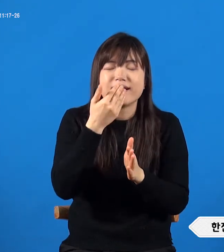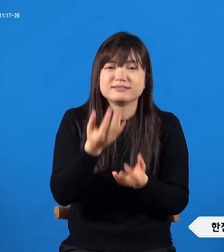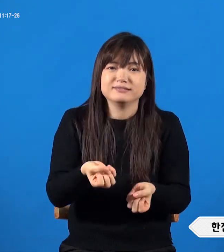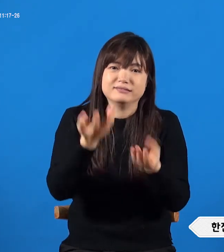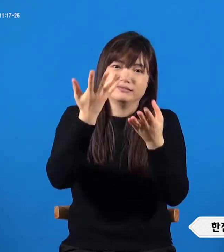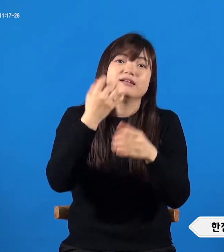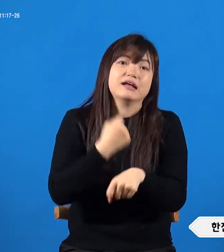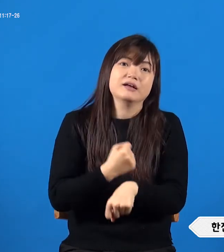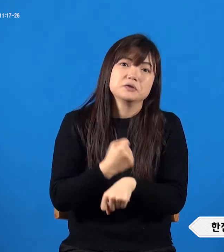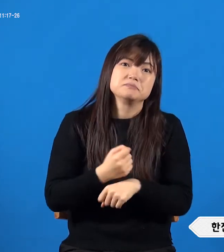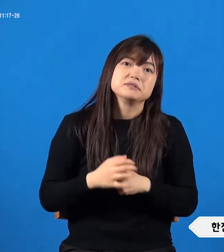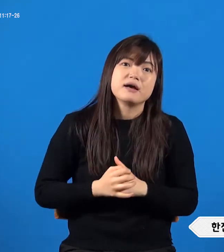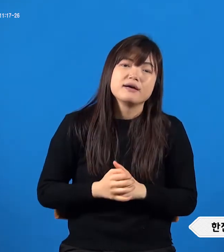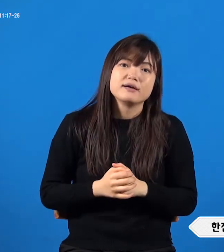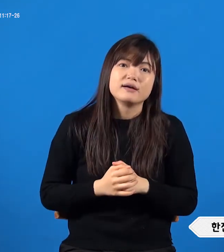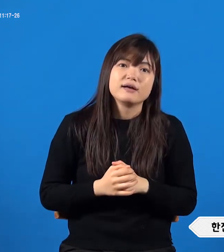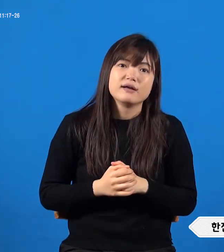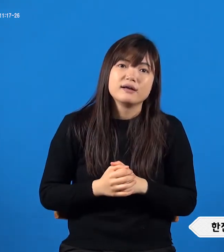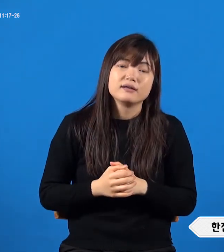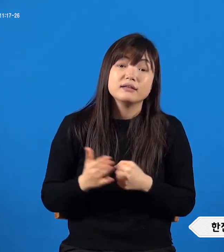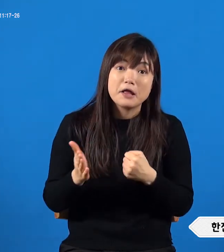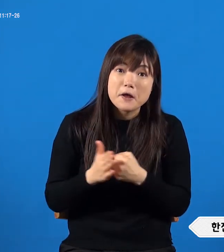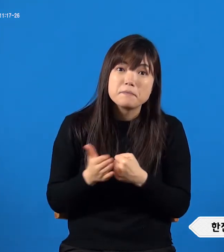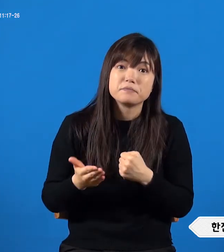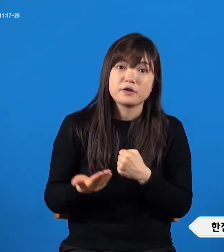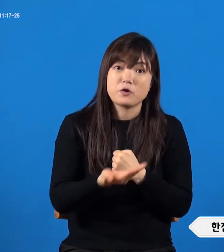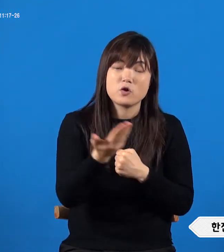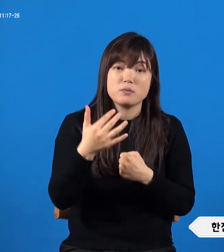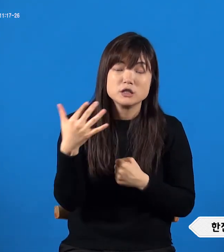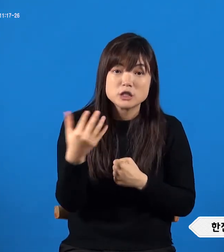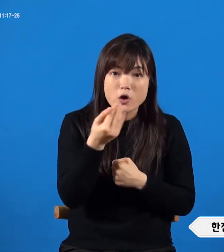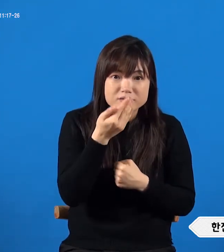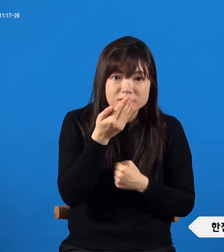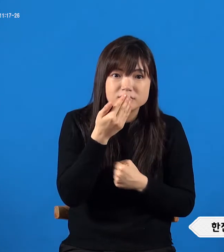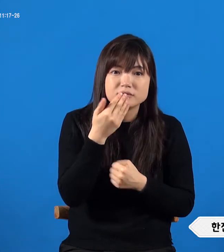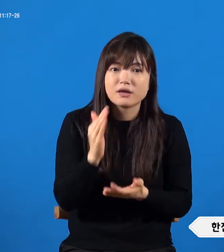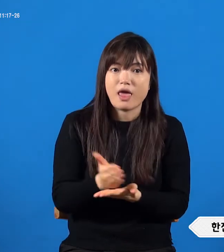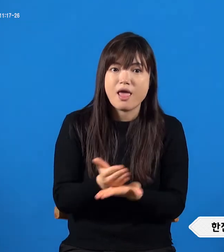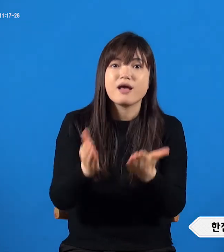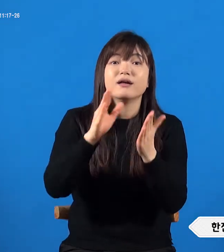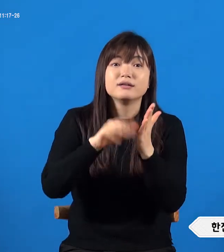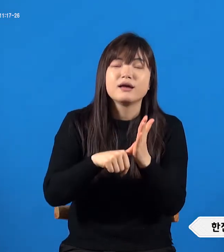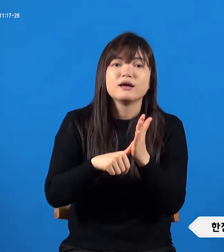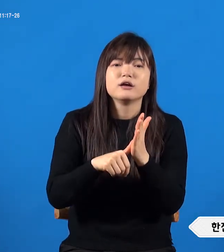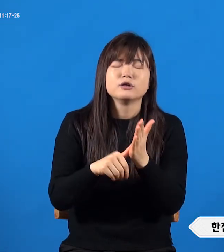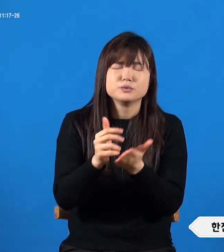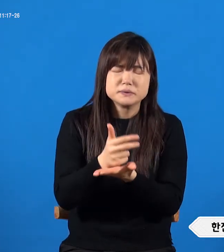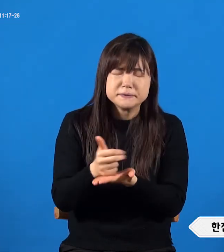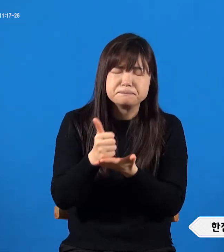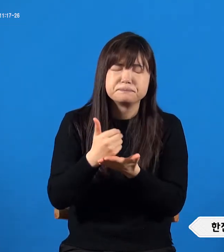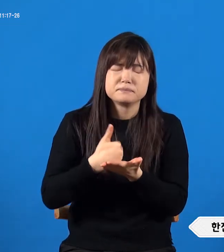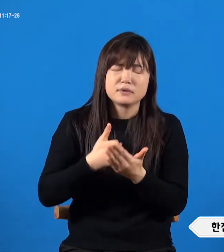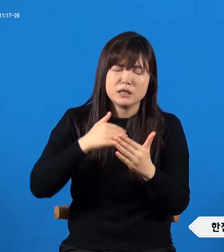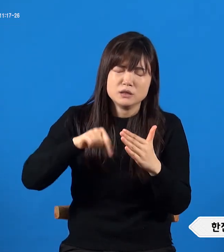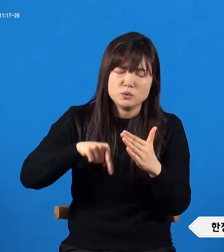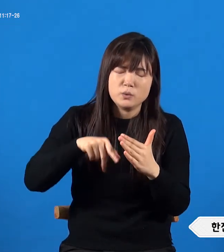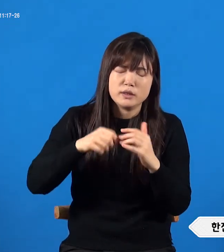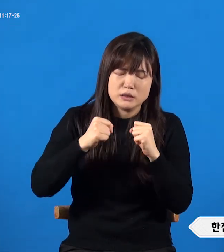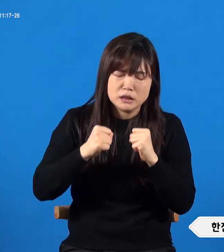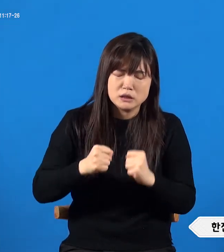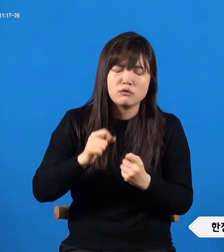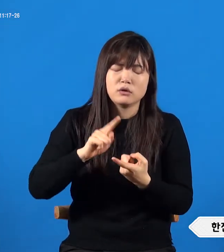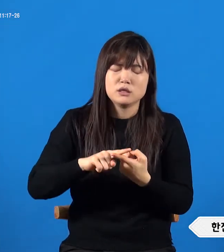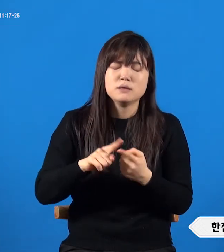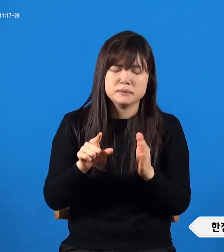성만찬 의식이 있는 것입니다. 그래서 여러분, 이제 성만찬을 받을 때마다 주님 내 속에